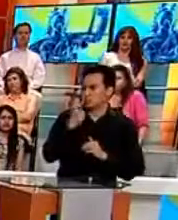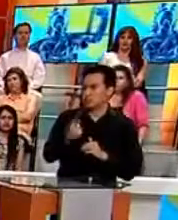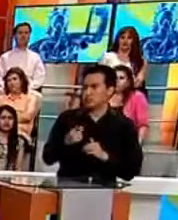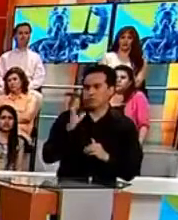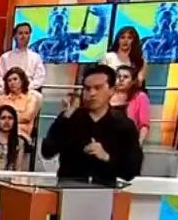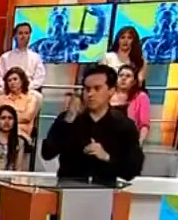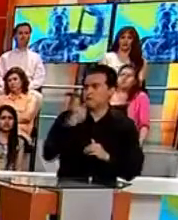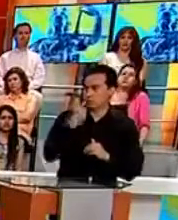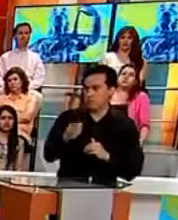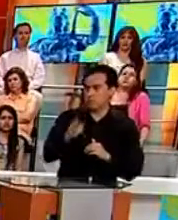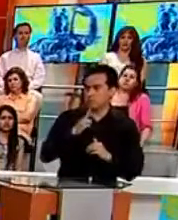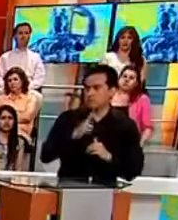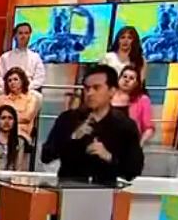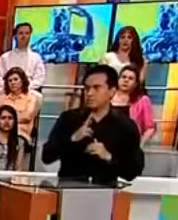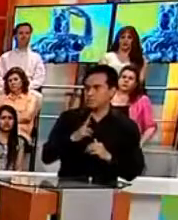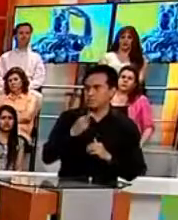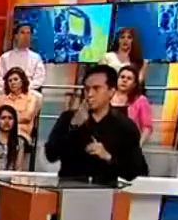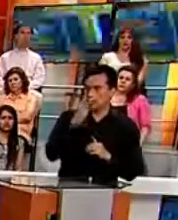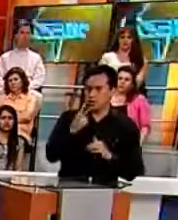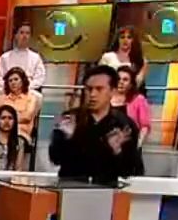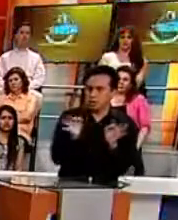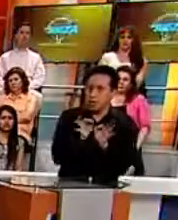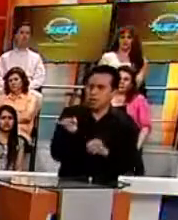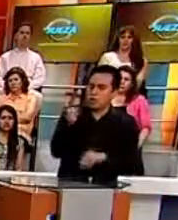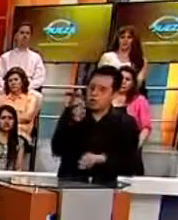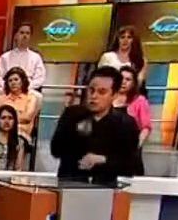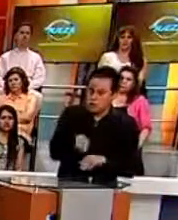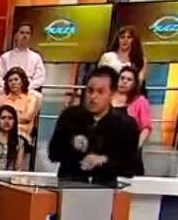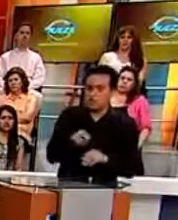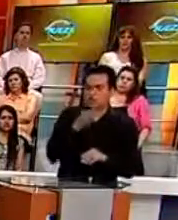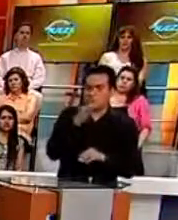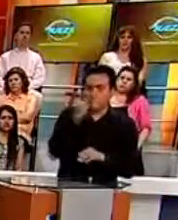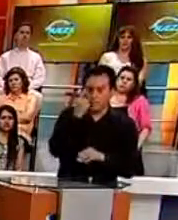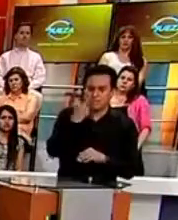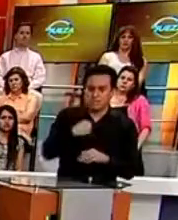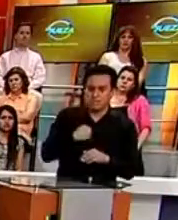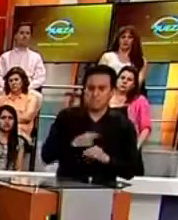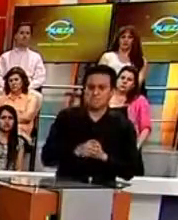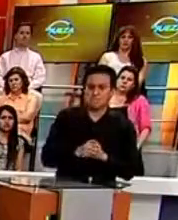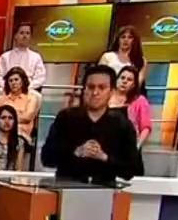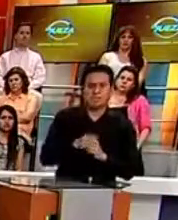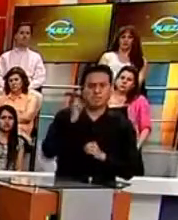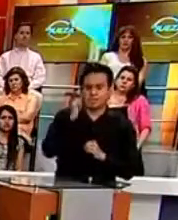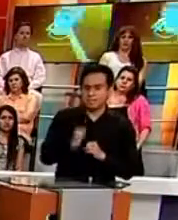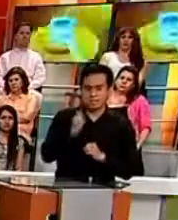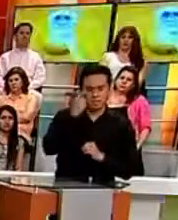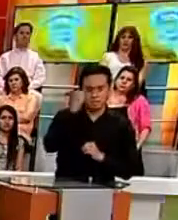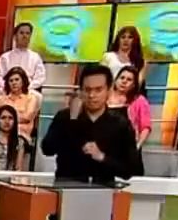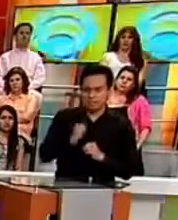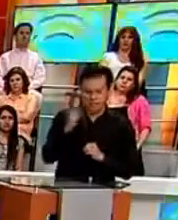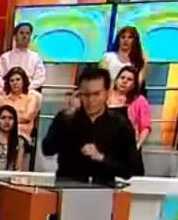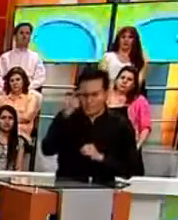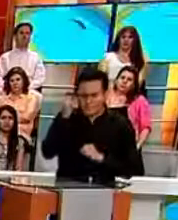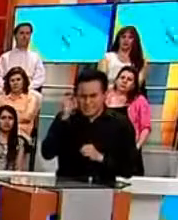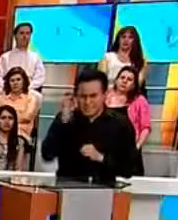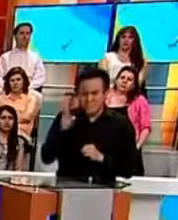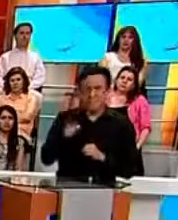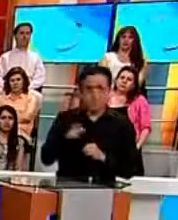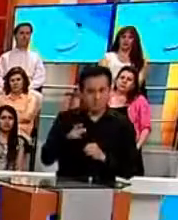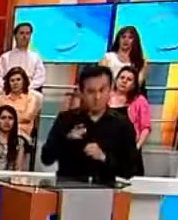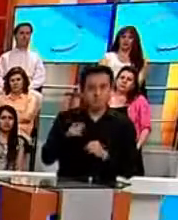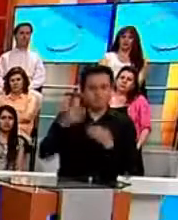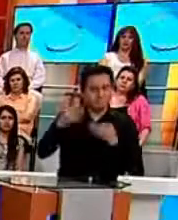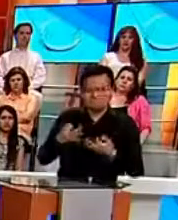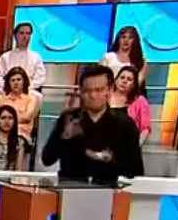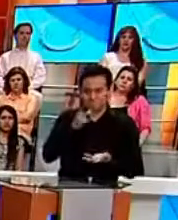cuando no entiende. Porque yo tengo que explicar de nuevo y me entiende. Siempre me ha entendido. ¿Qué cree que entiende? Sí. No tenemos